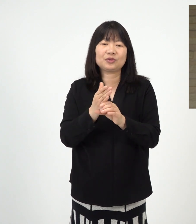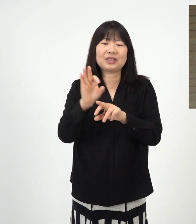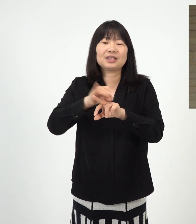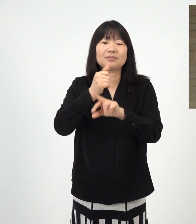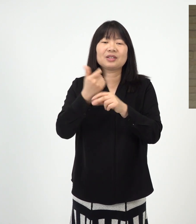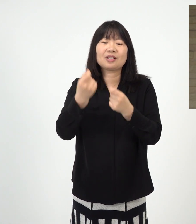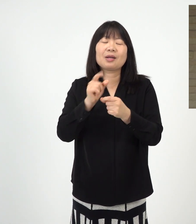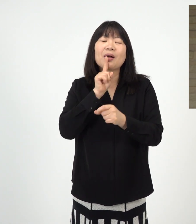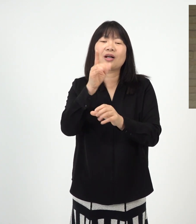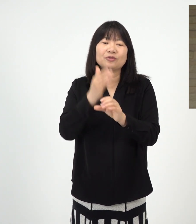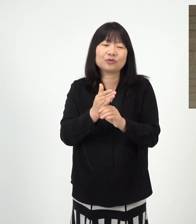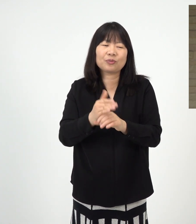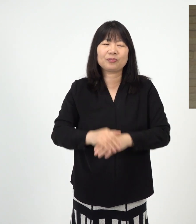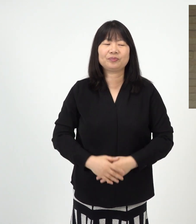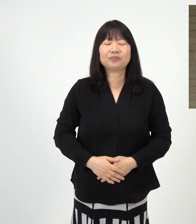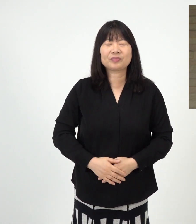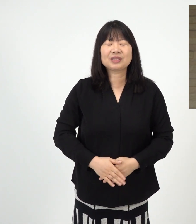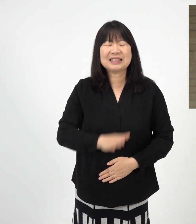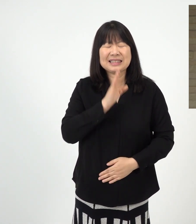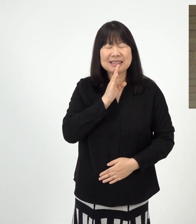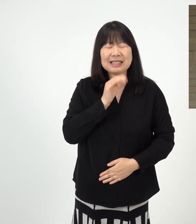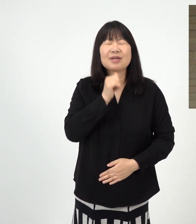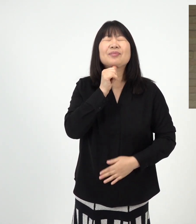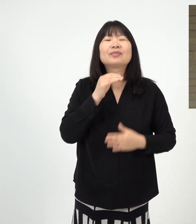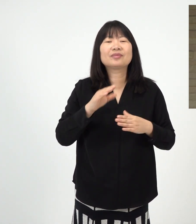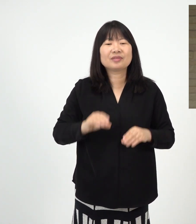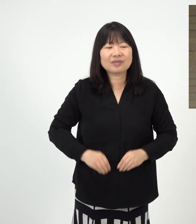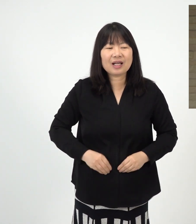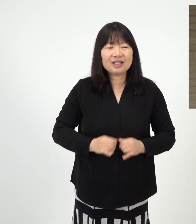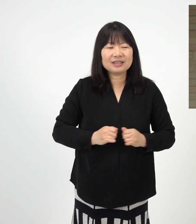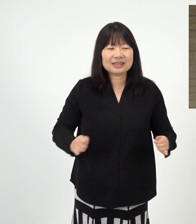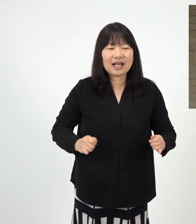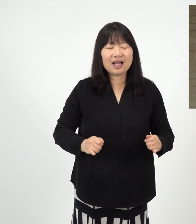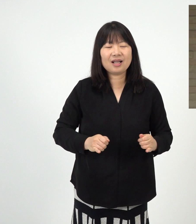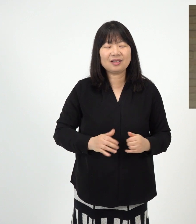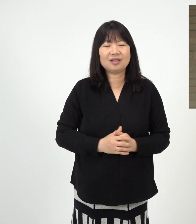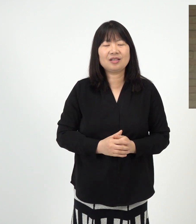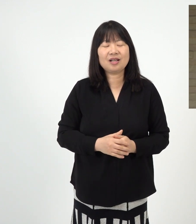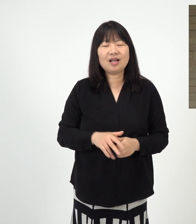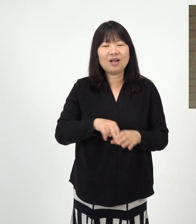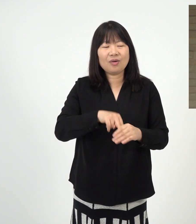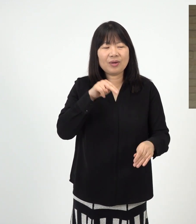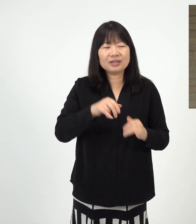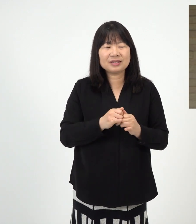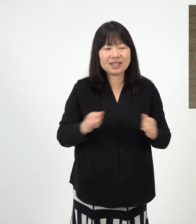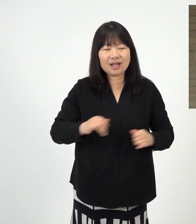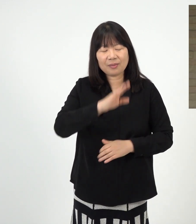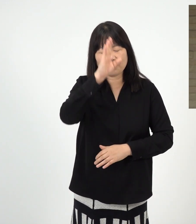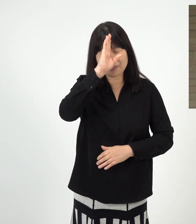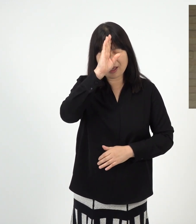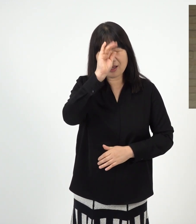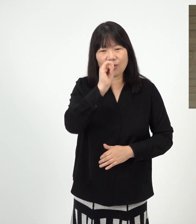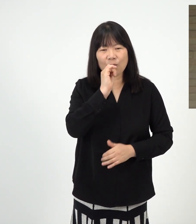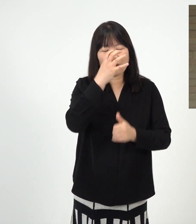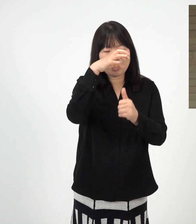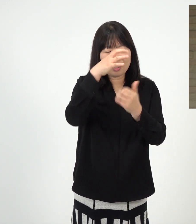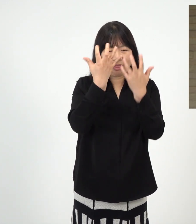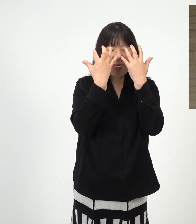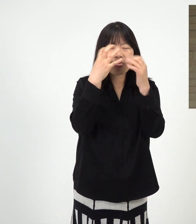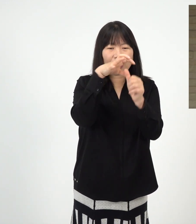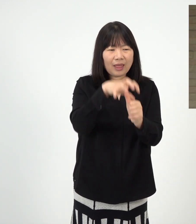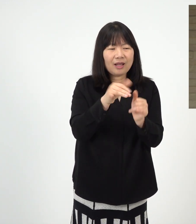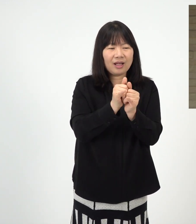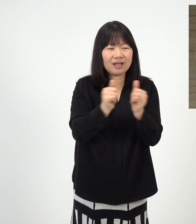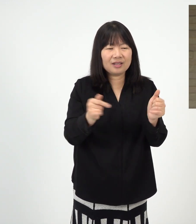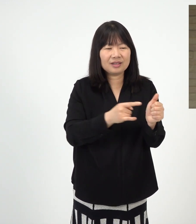지극히 작은 자, 굶주린 자, 목마른 자, 나그네 되어 헐벗은 자, 병들고 옥에 갇힌 자,